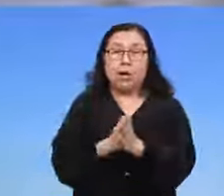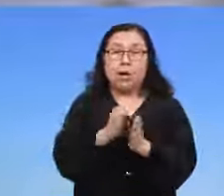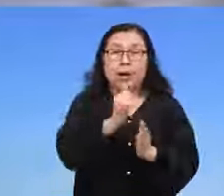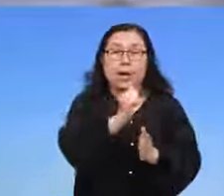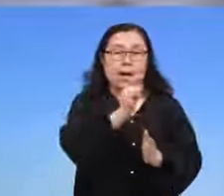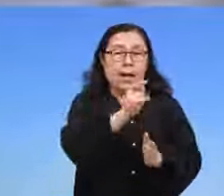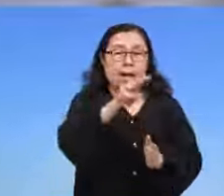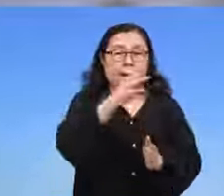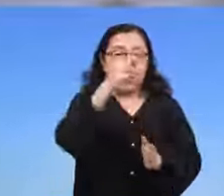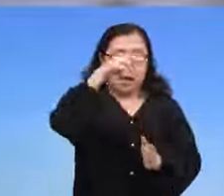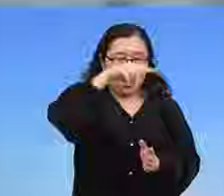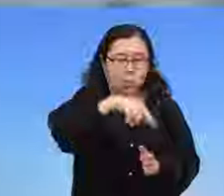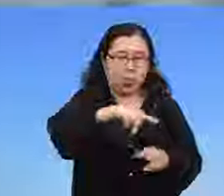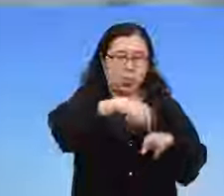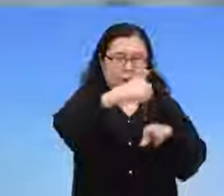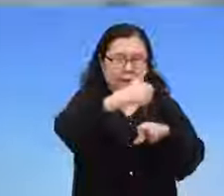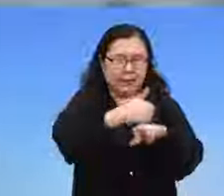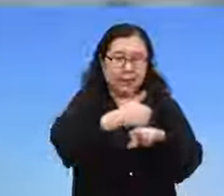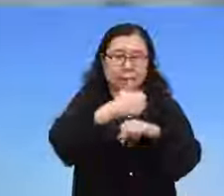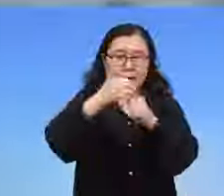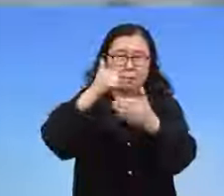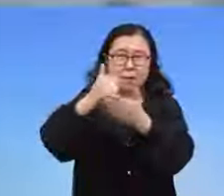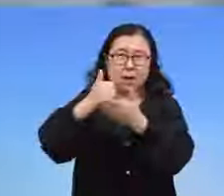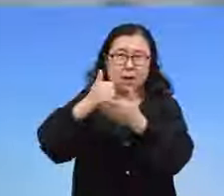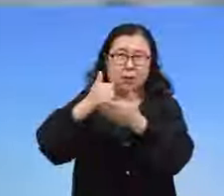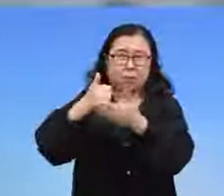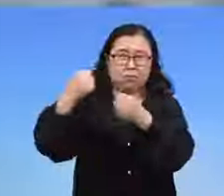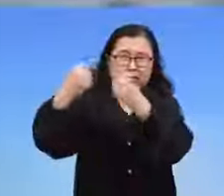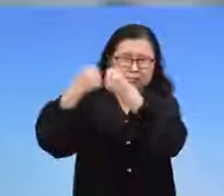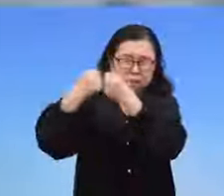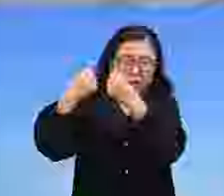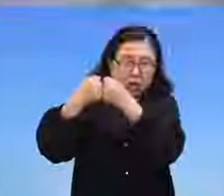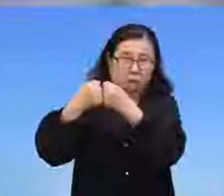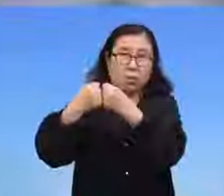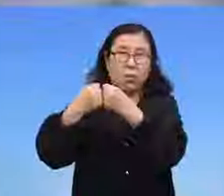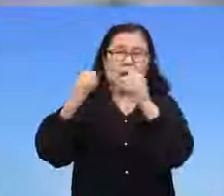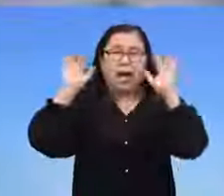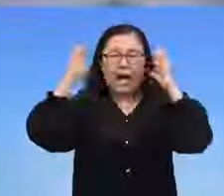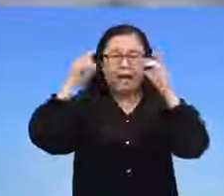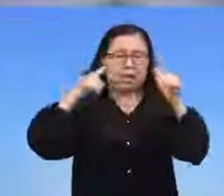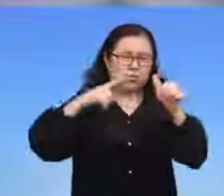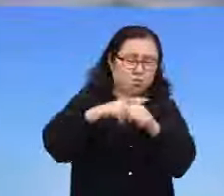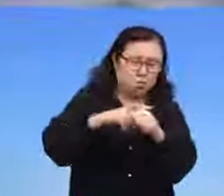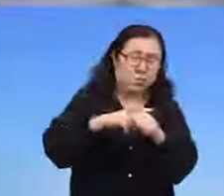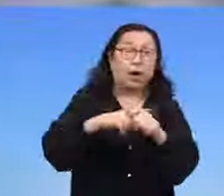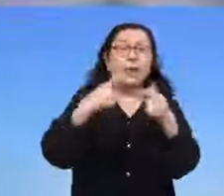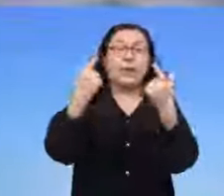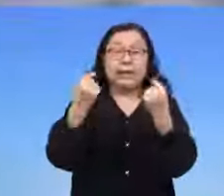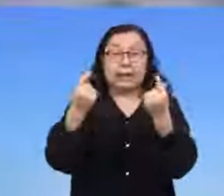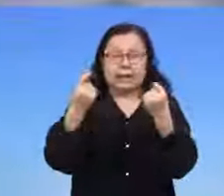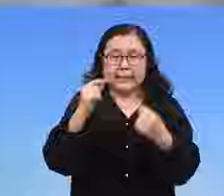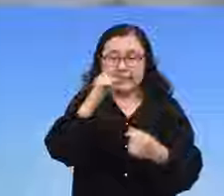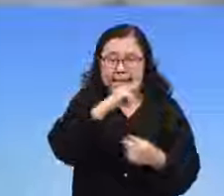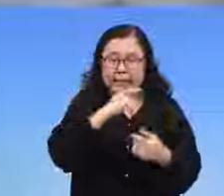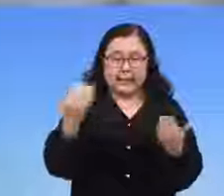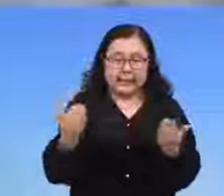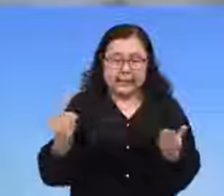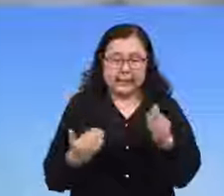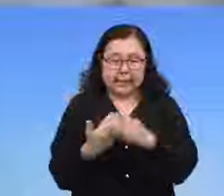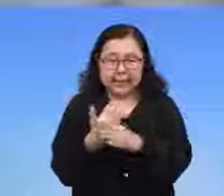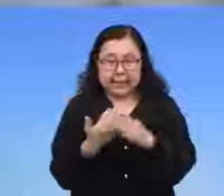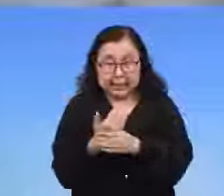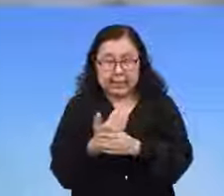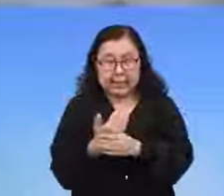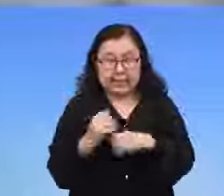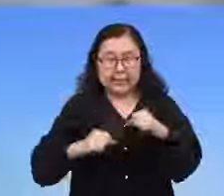아주 헤롯 왕처럼 대놓고 하나님을 대적하고 그렇게 아기를 죽이는 것과 같은 이런 악한 짓을 저지르는 분은